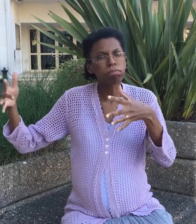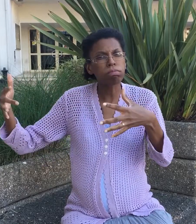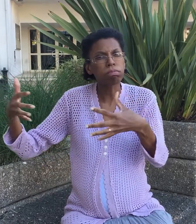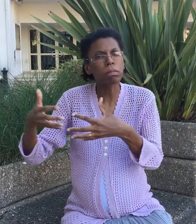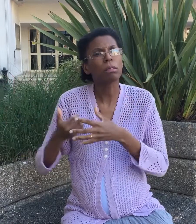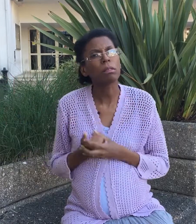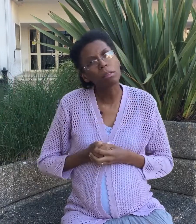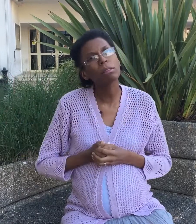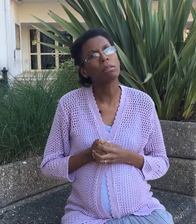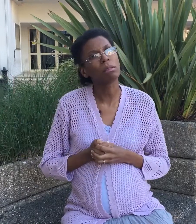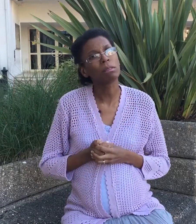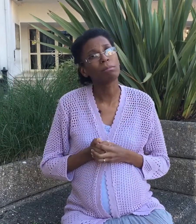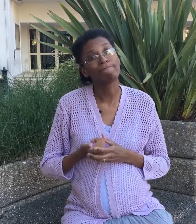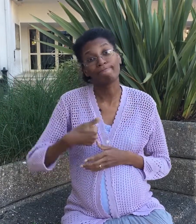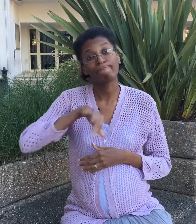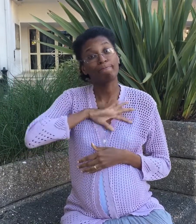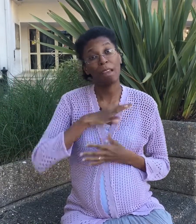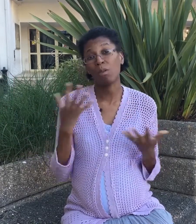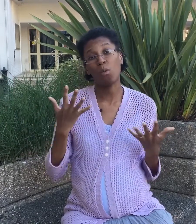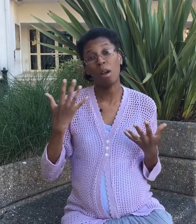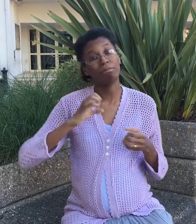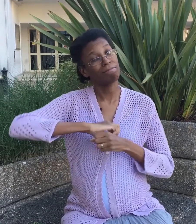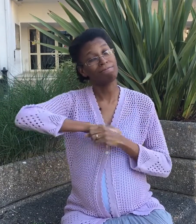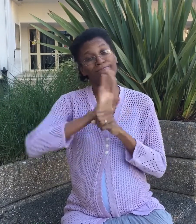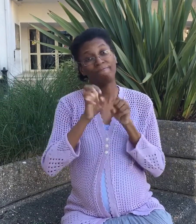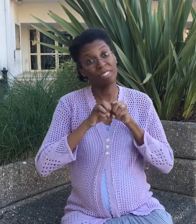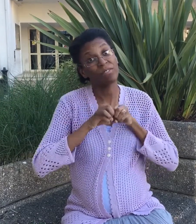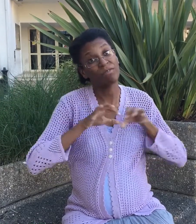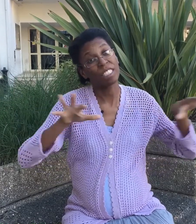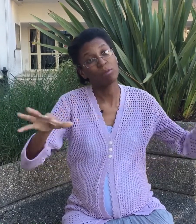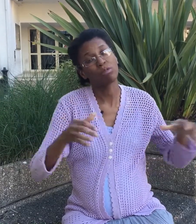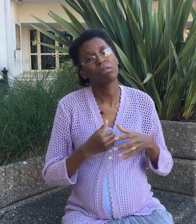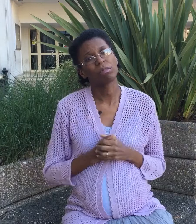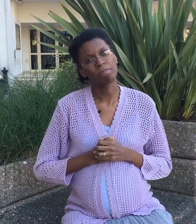connaît, la pandémie liée au coronavirus.